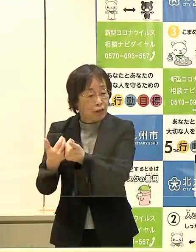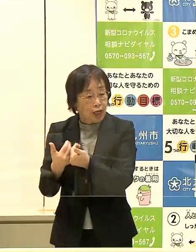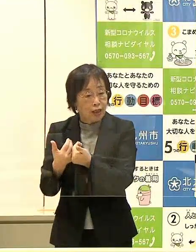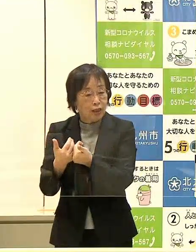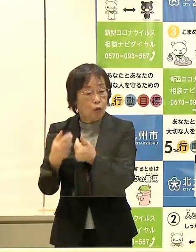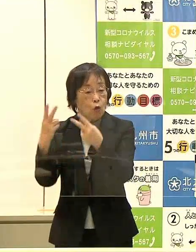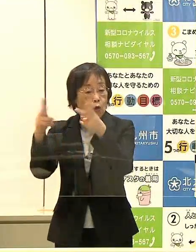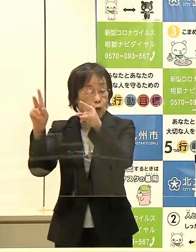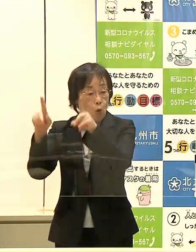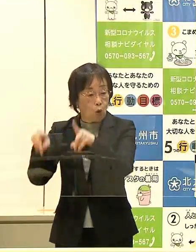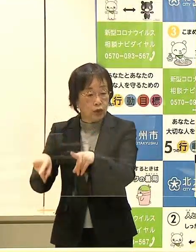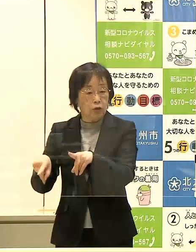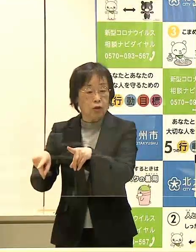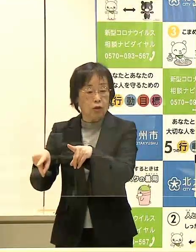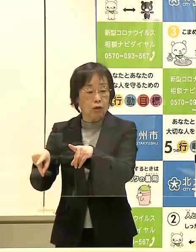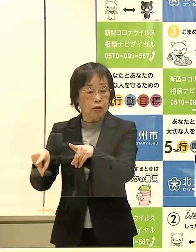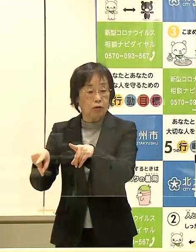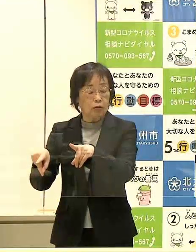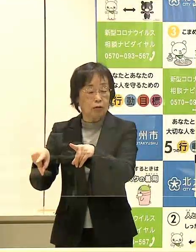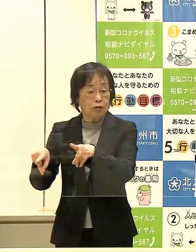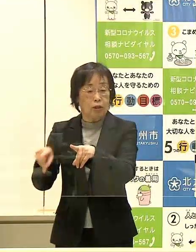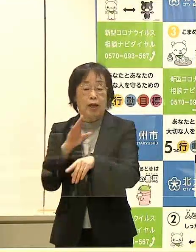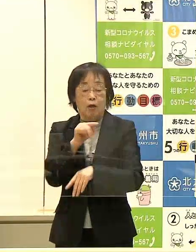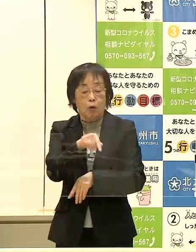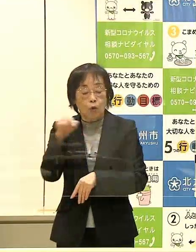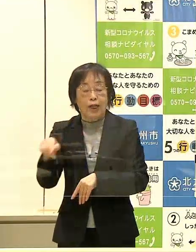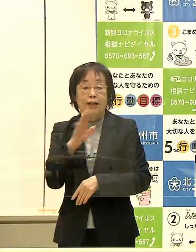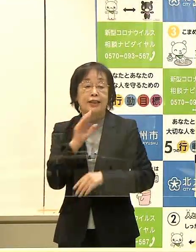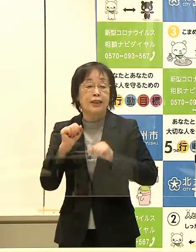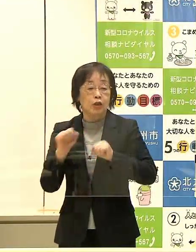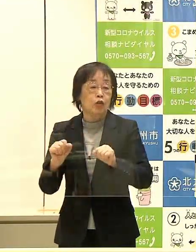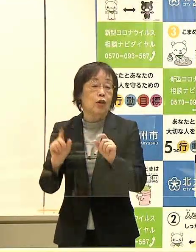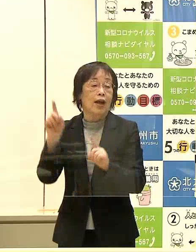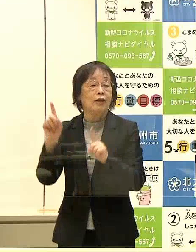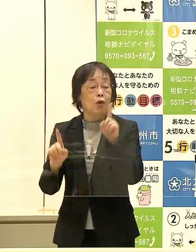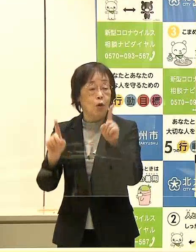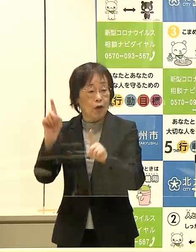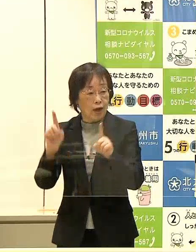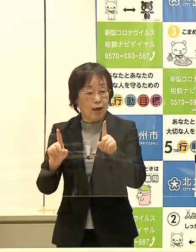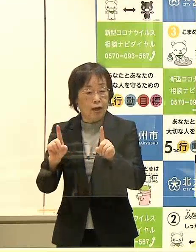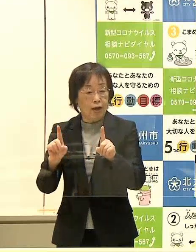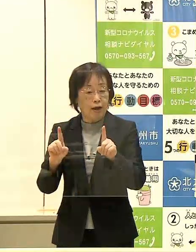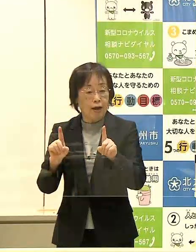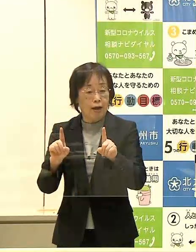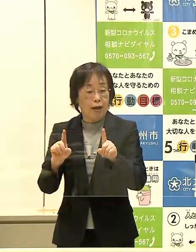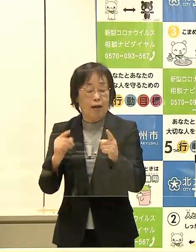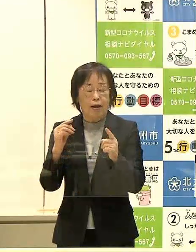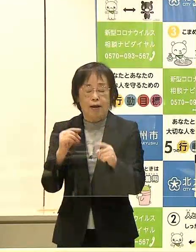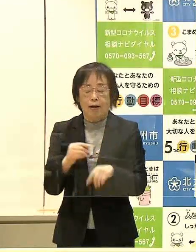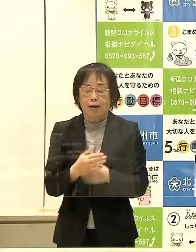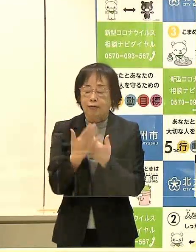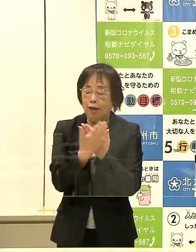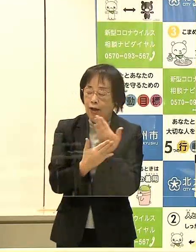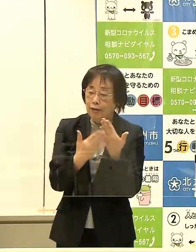この行人を地震できるかどうかということが昨年12月の